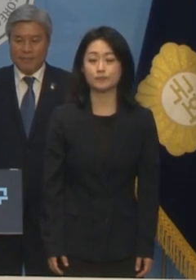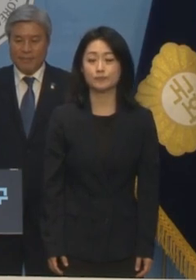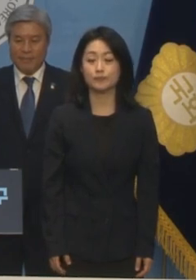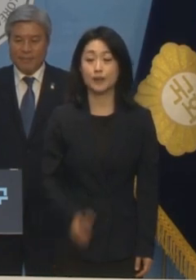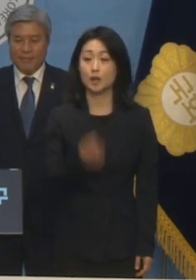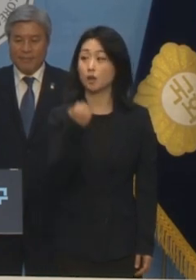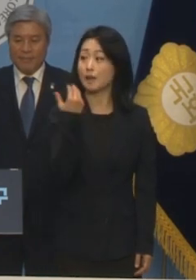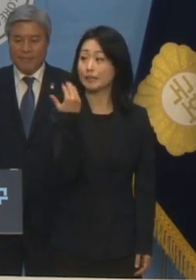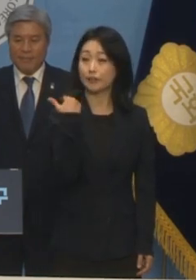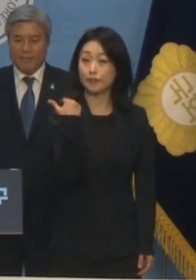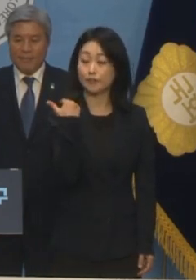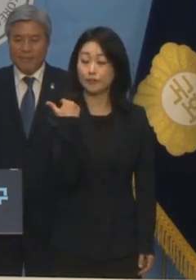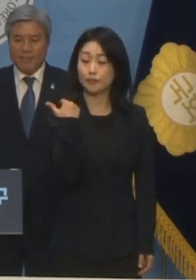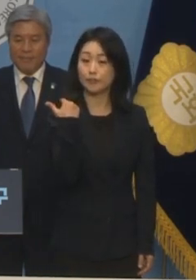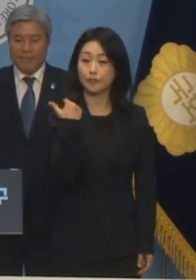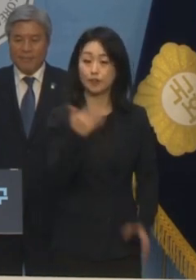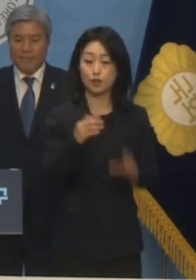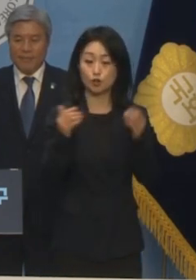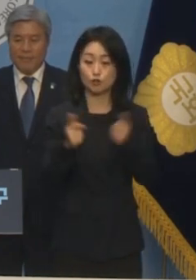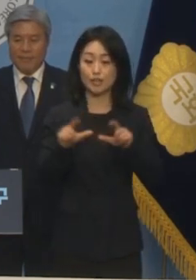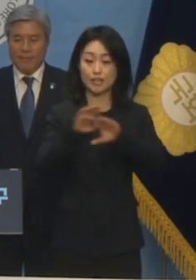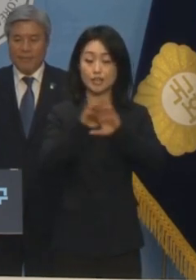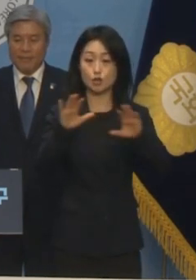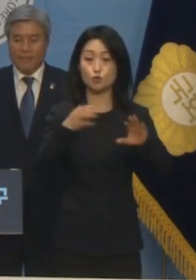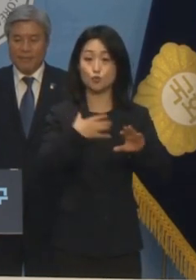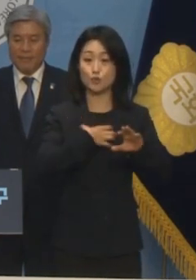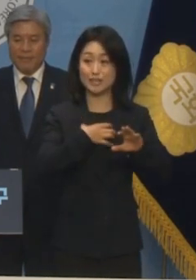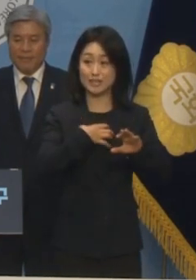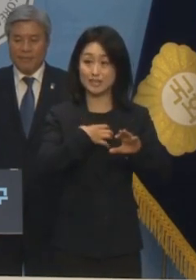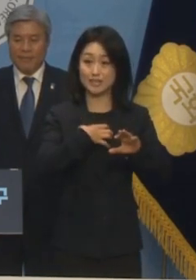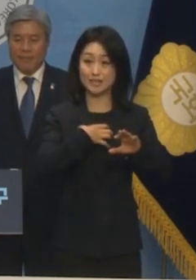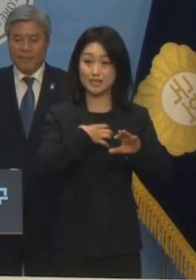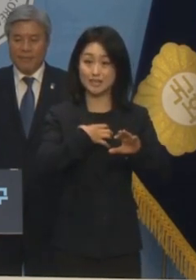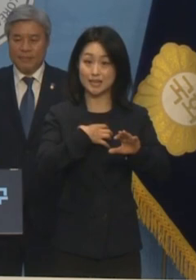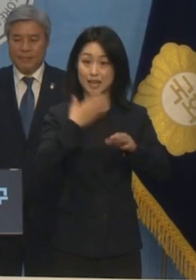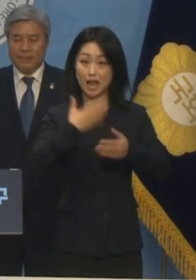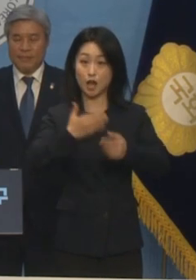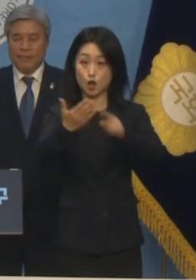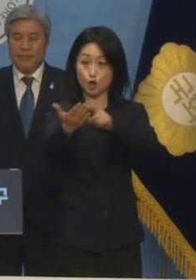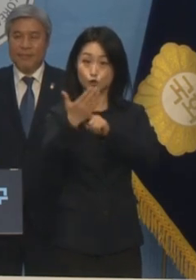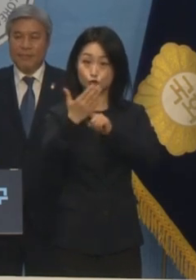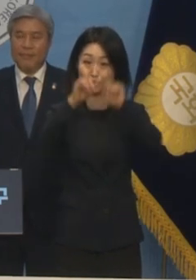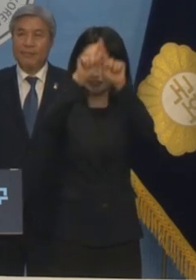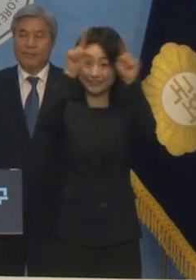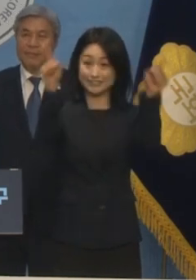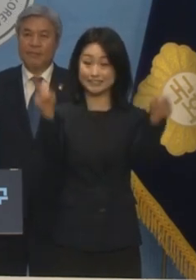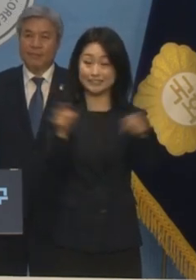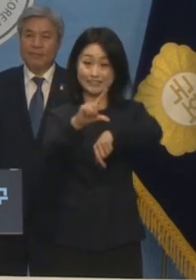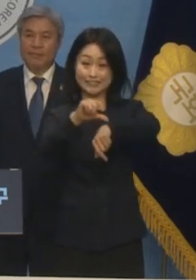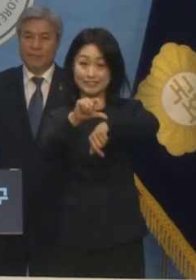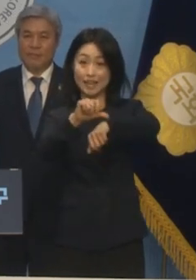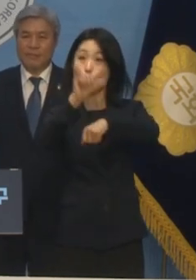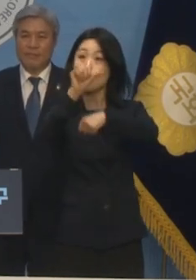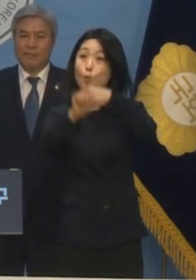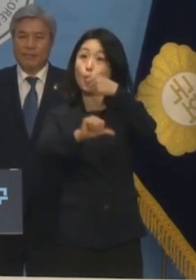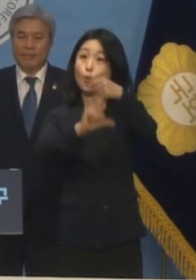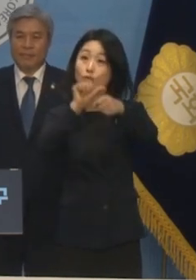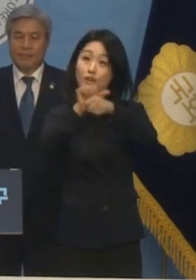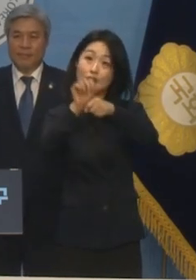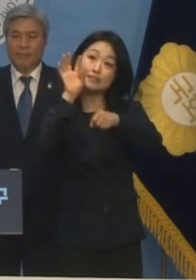얼마 전 설치된 국회 기후위기 시계가 5년 41일이라는 시간을 오늘 알리고